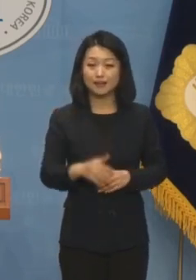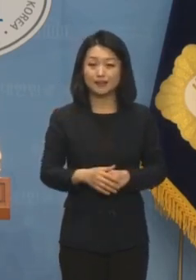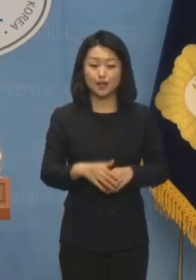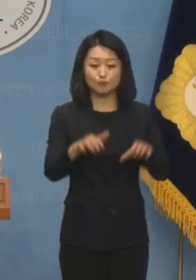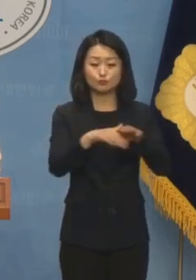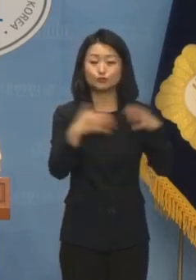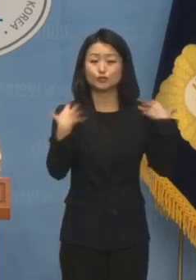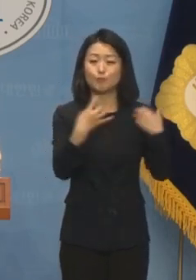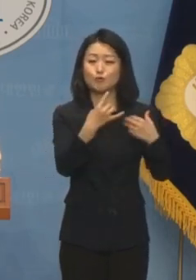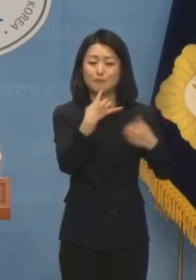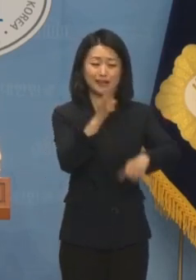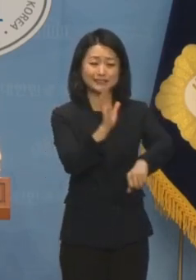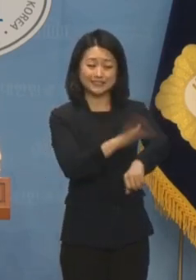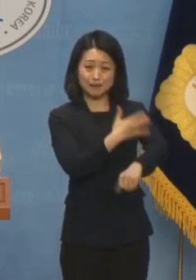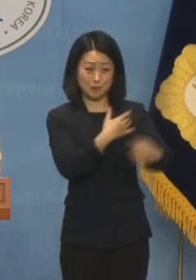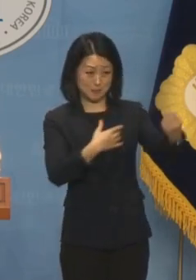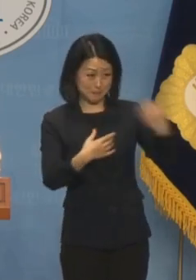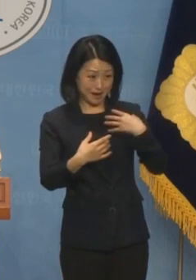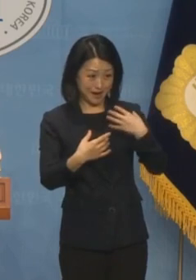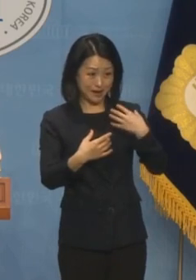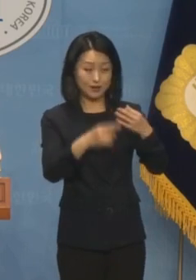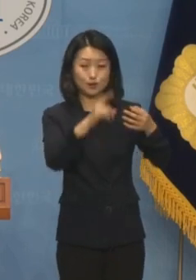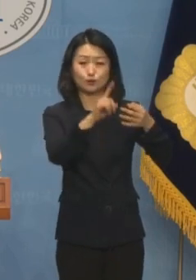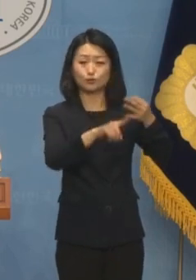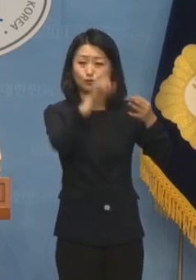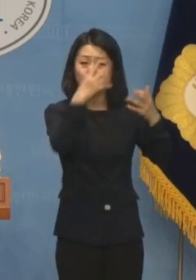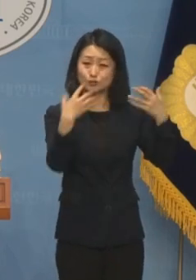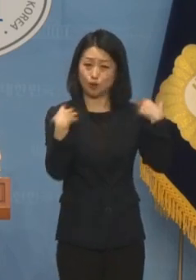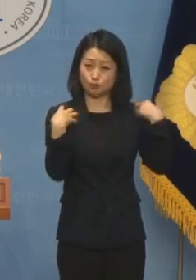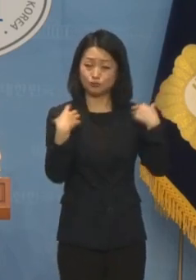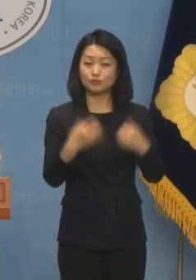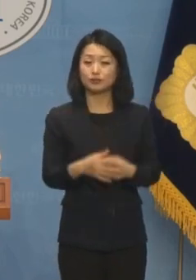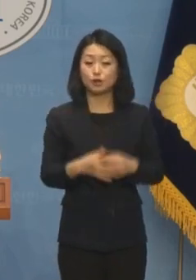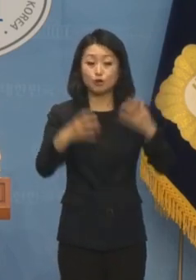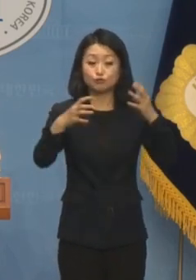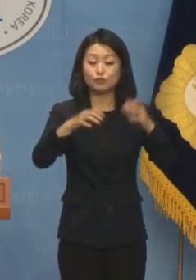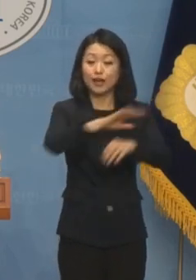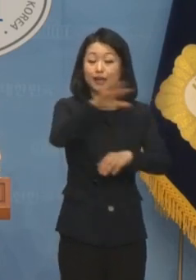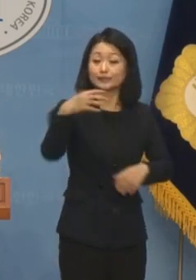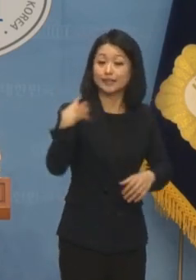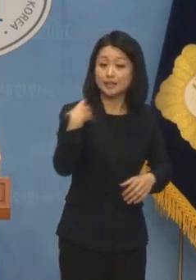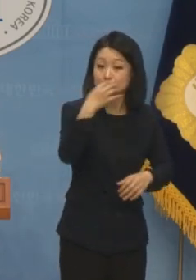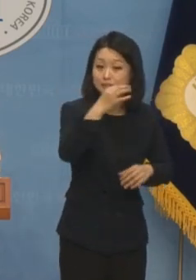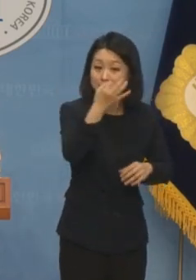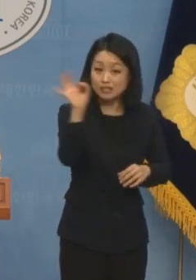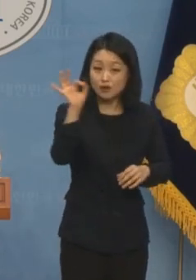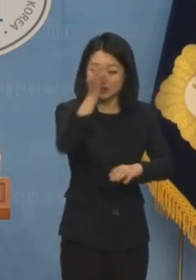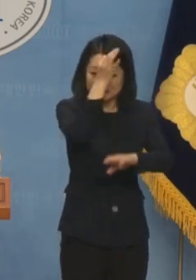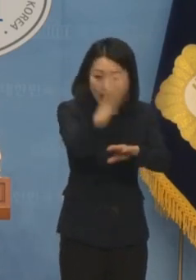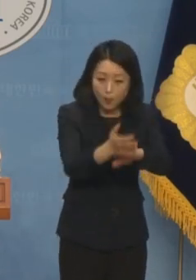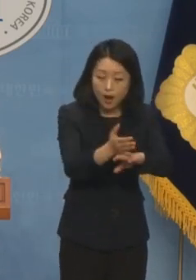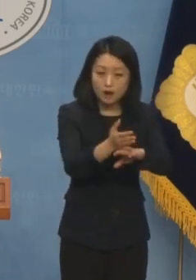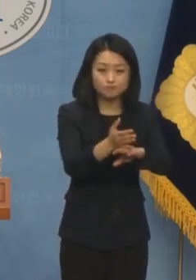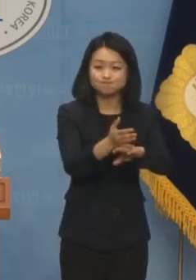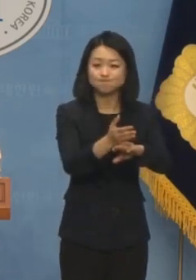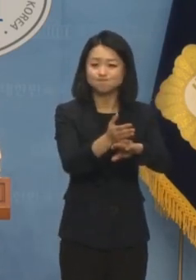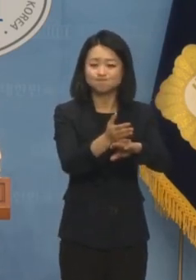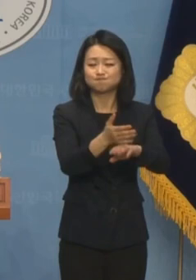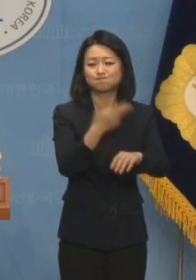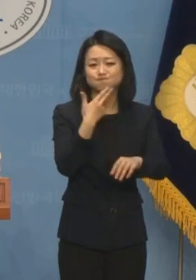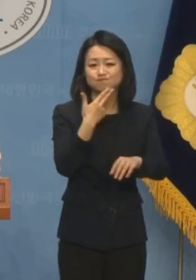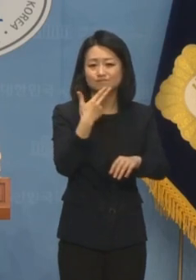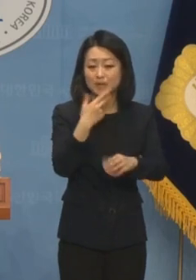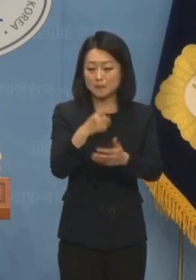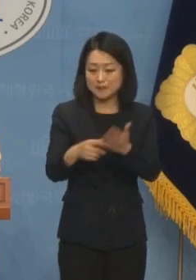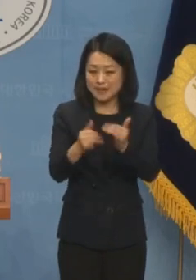하는 윤석열 정권 또한 여전히 국가 책임 인정과 사과를 비롯해 피해자